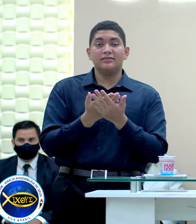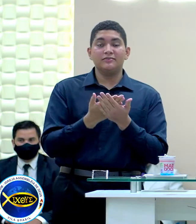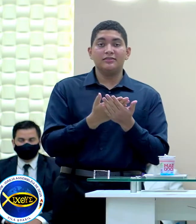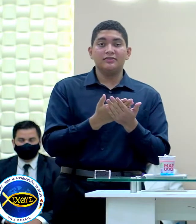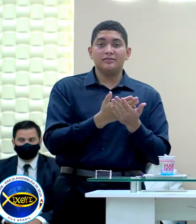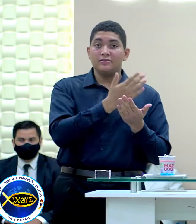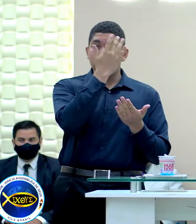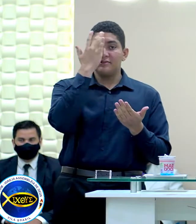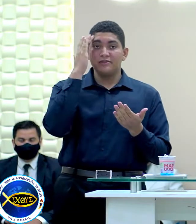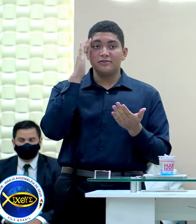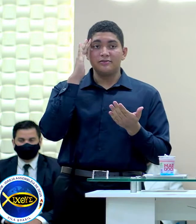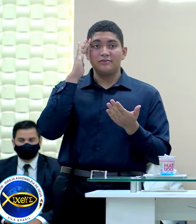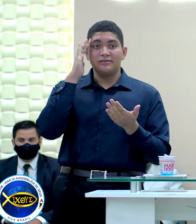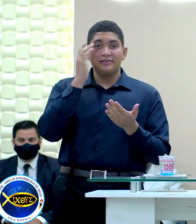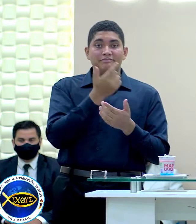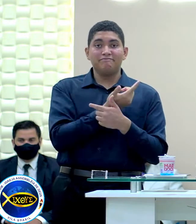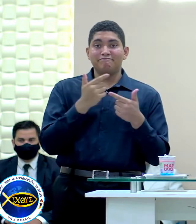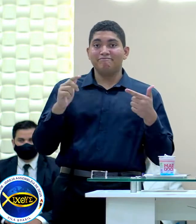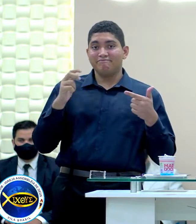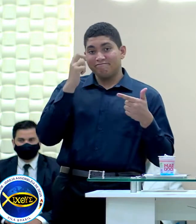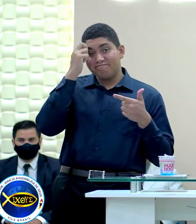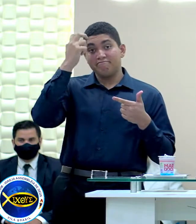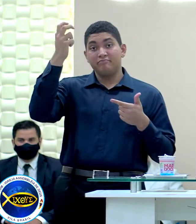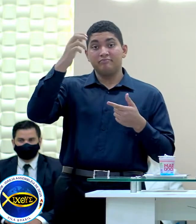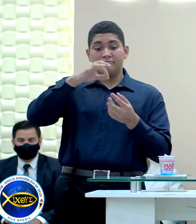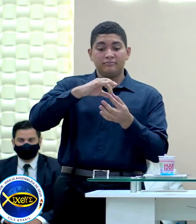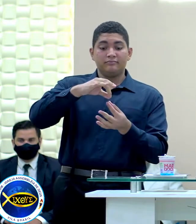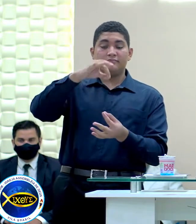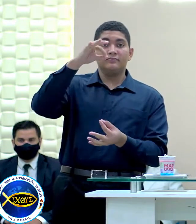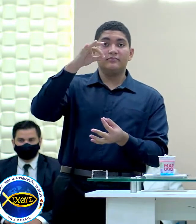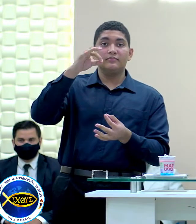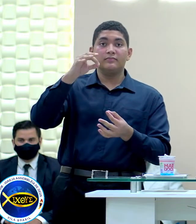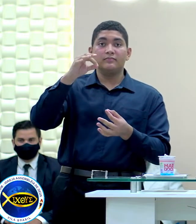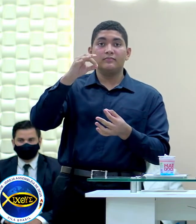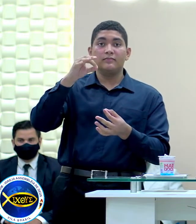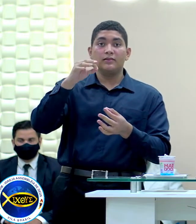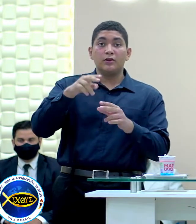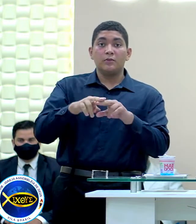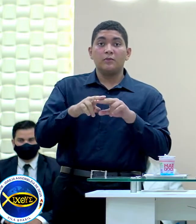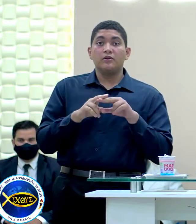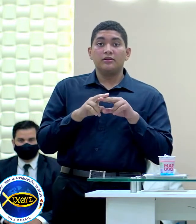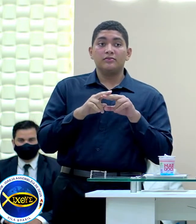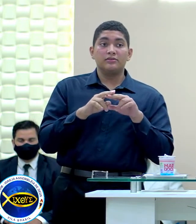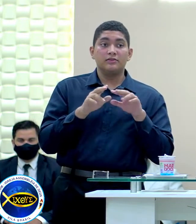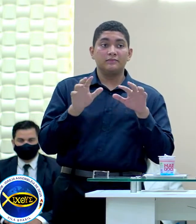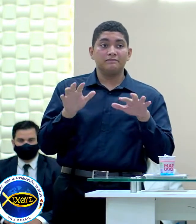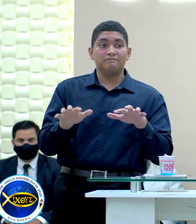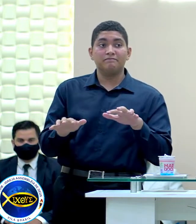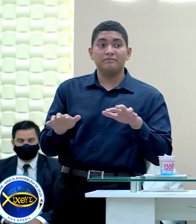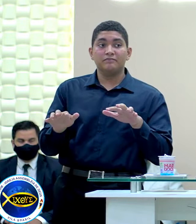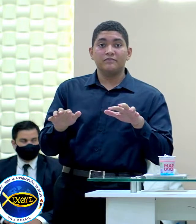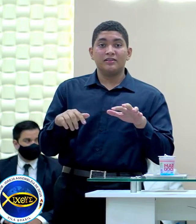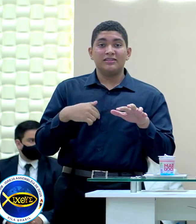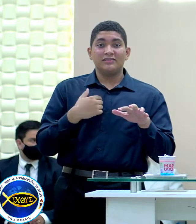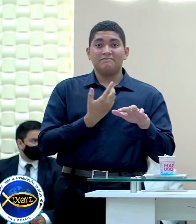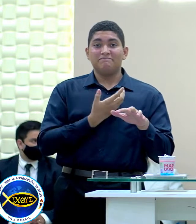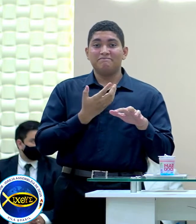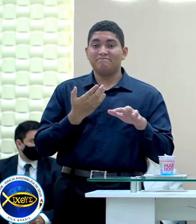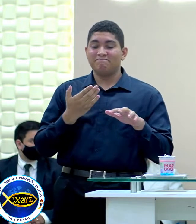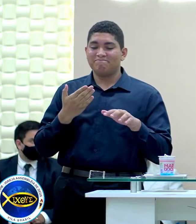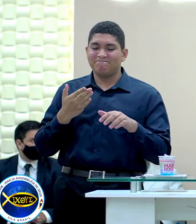desprovidos de inteligência espiritual e, portanto, são entregues a todo tipo de prazer carnal